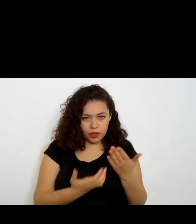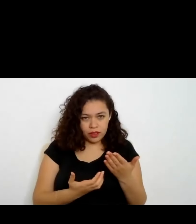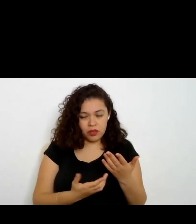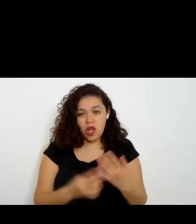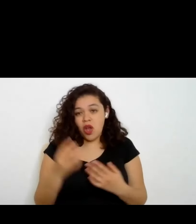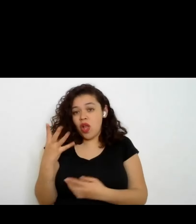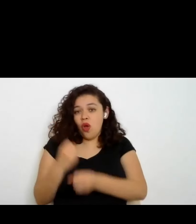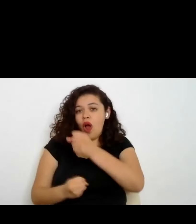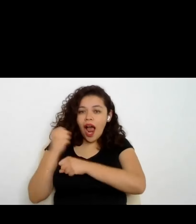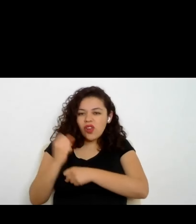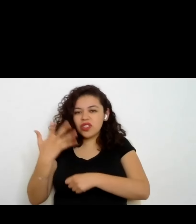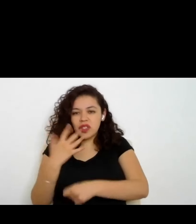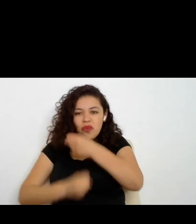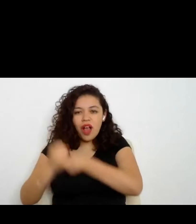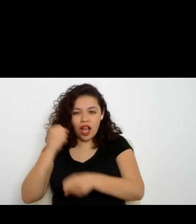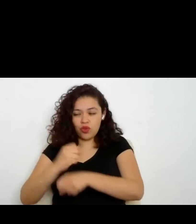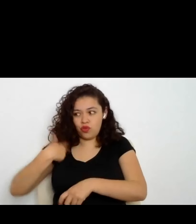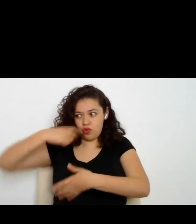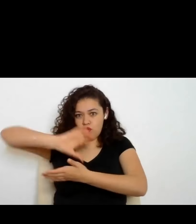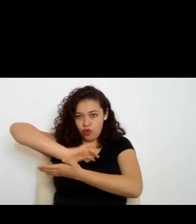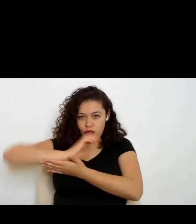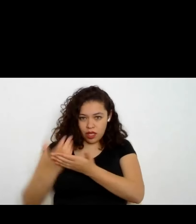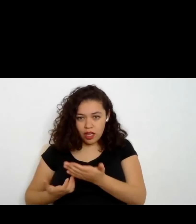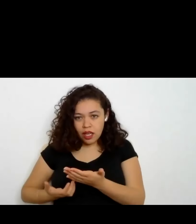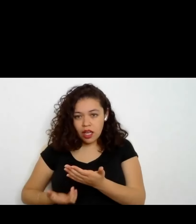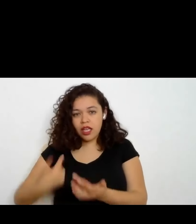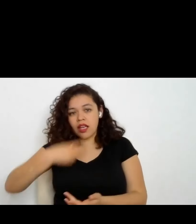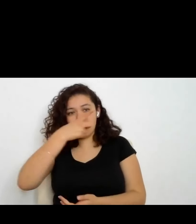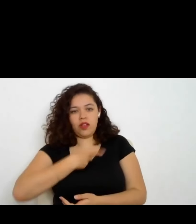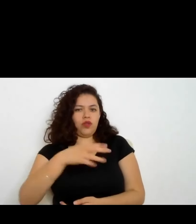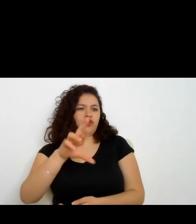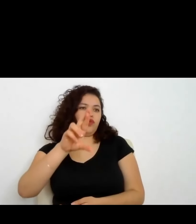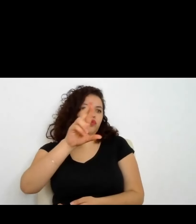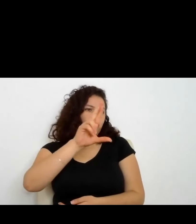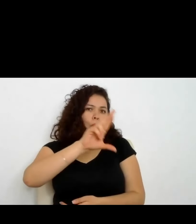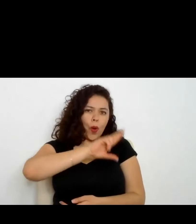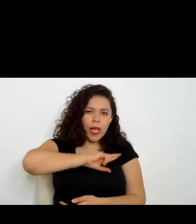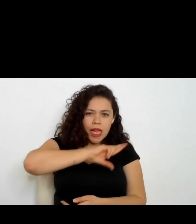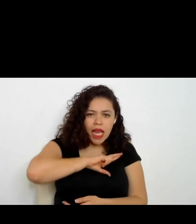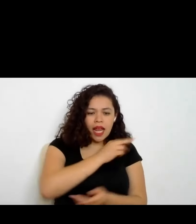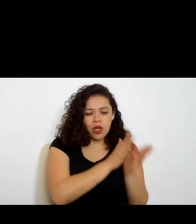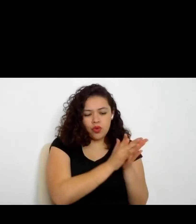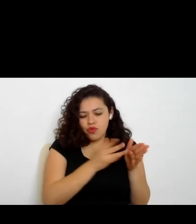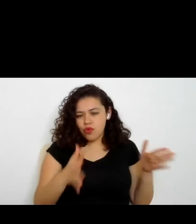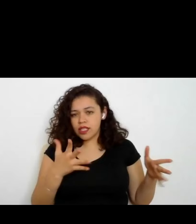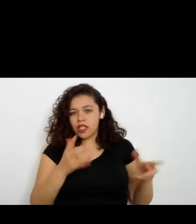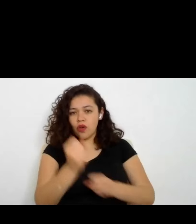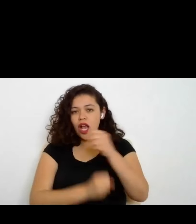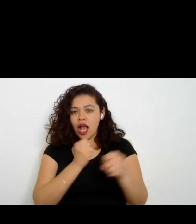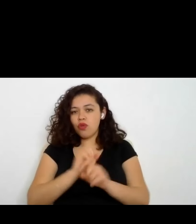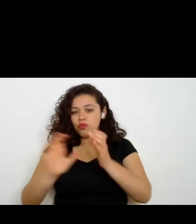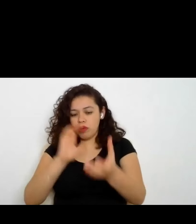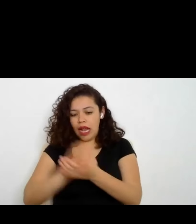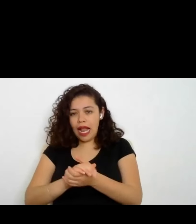4 años o 5 años y ella me había dicho que era soltera y en estos 5 años resulta que ya es casada y